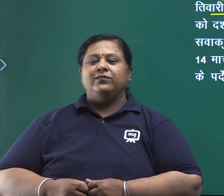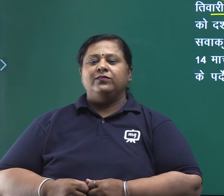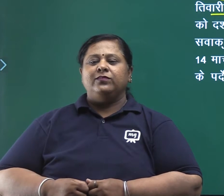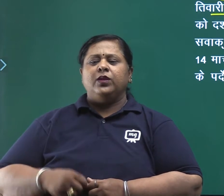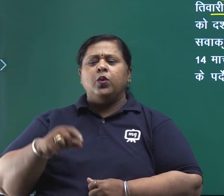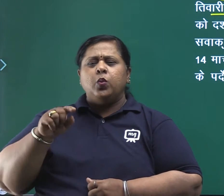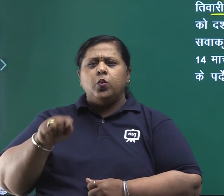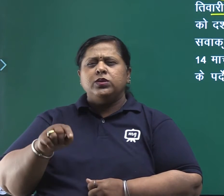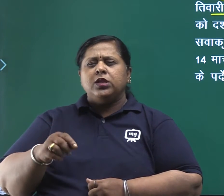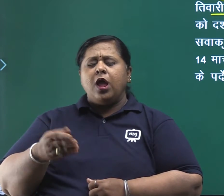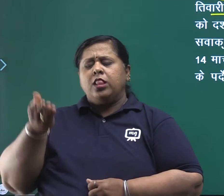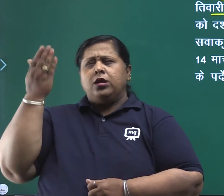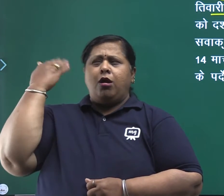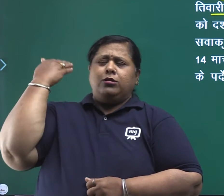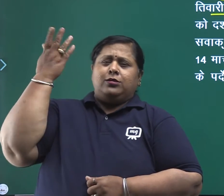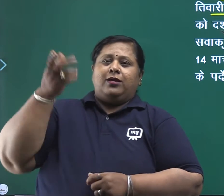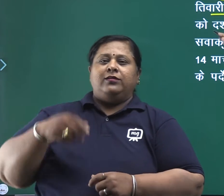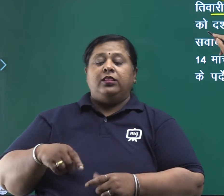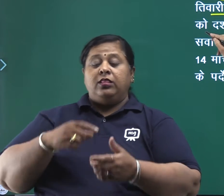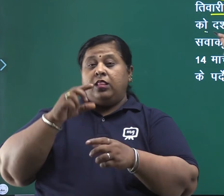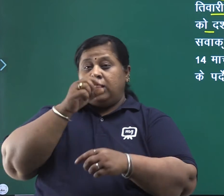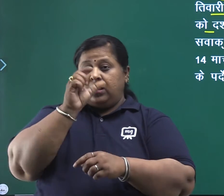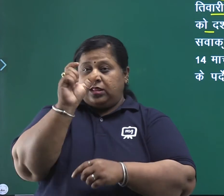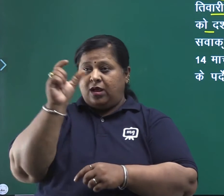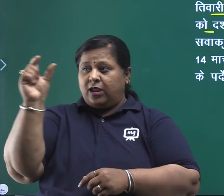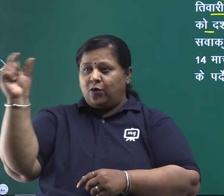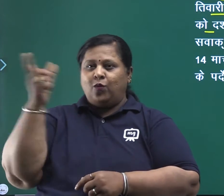उस ऐतिहासिक तारीख को